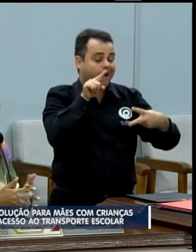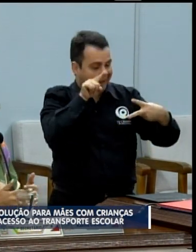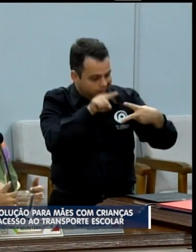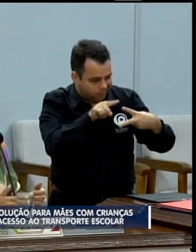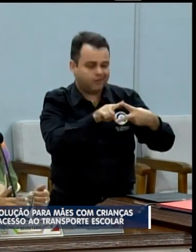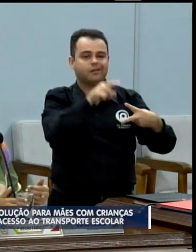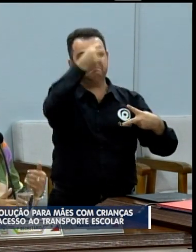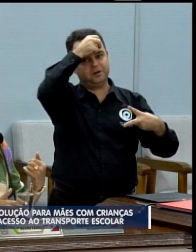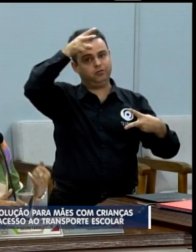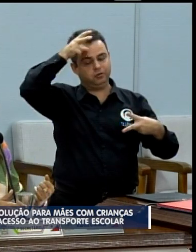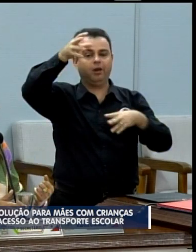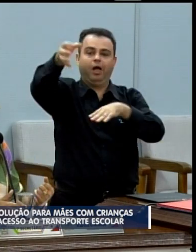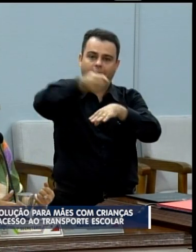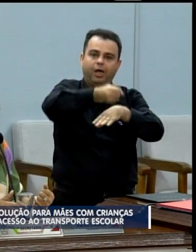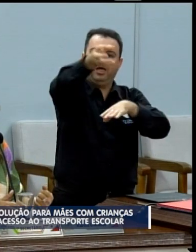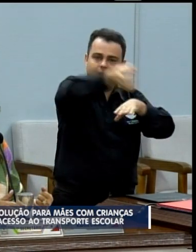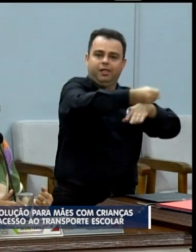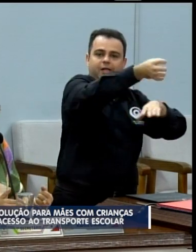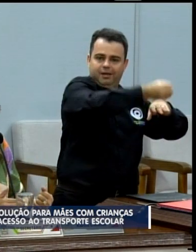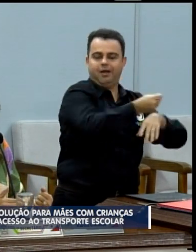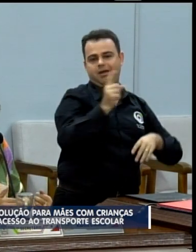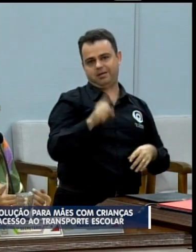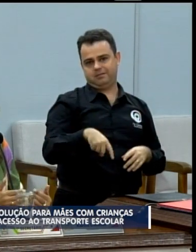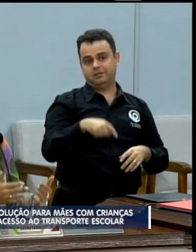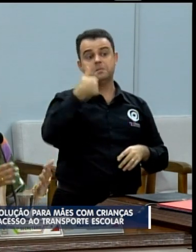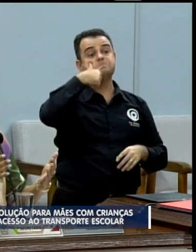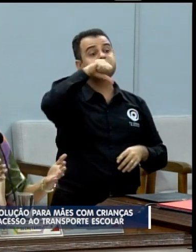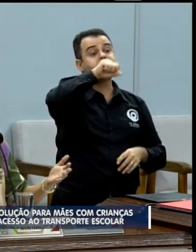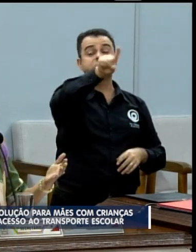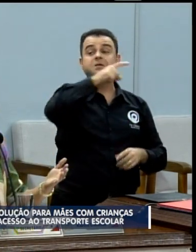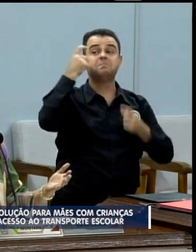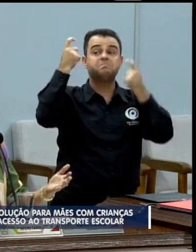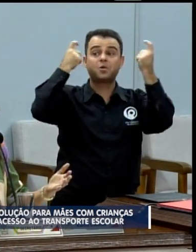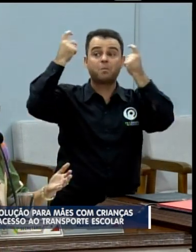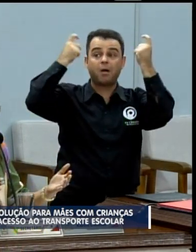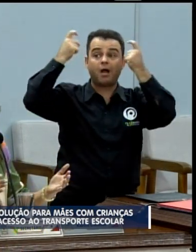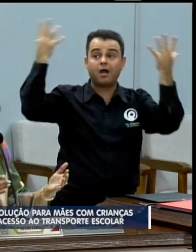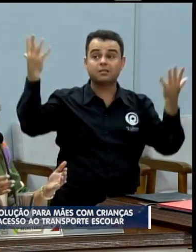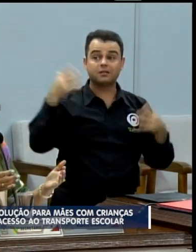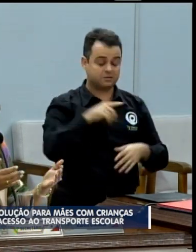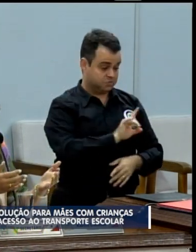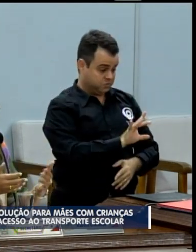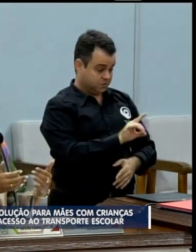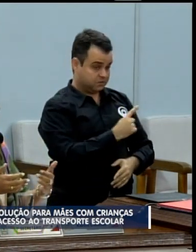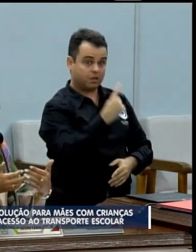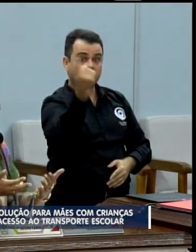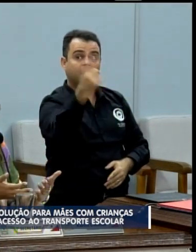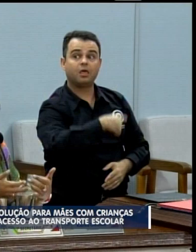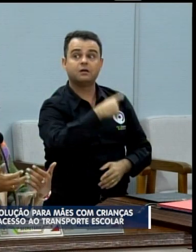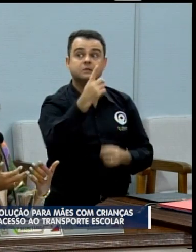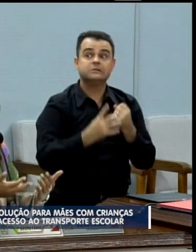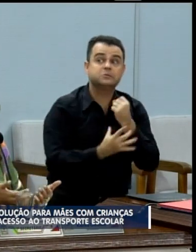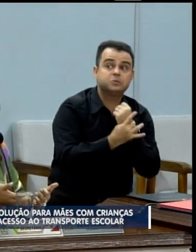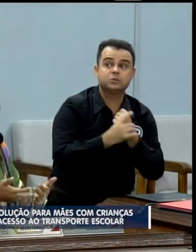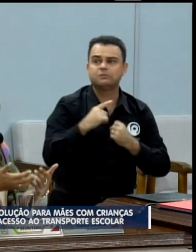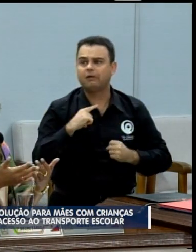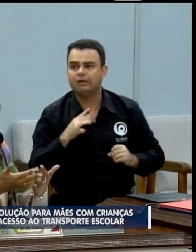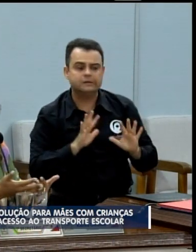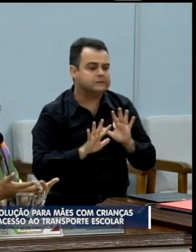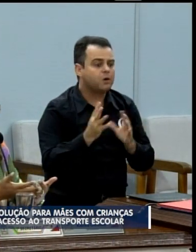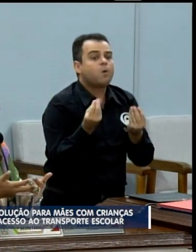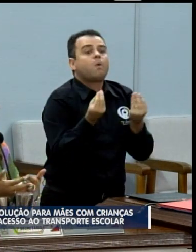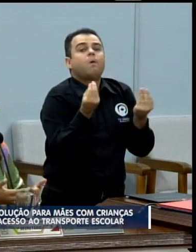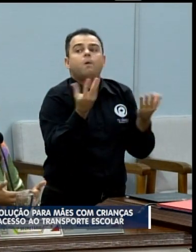Exatamente. Então, assim, a preocupação das mães é a vulnerabilidade da criança. A criança não tem como pegar